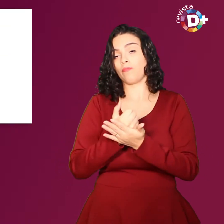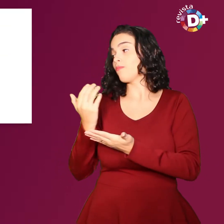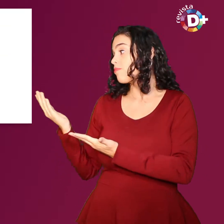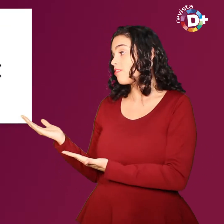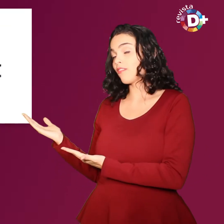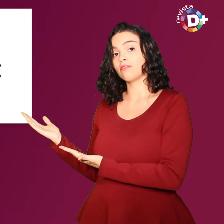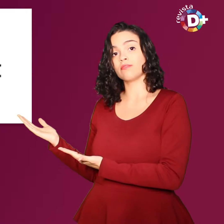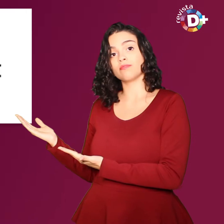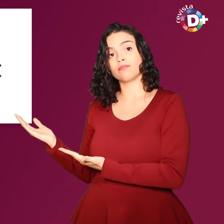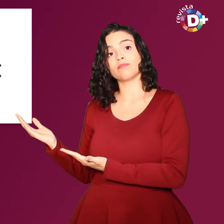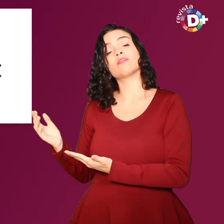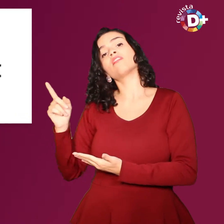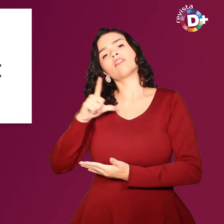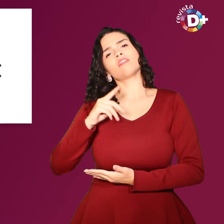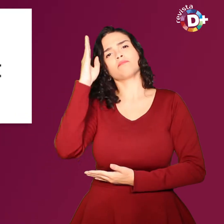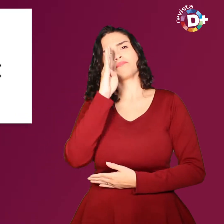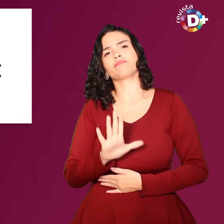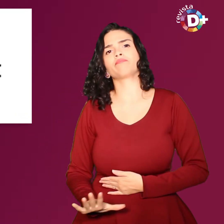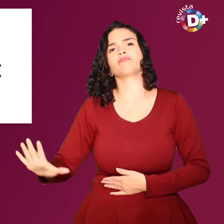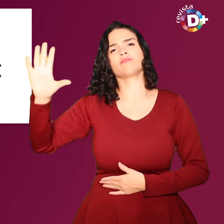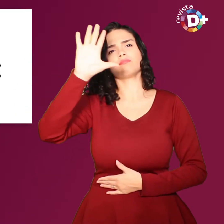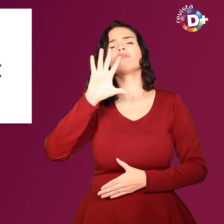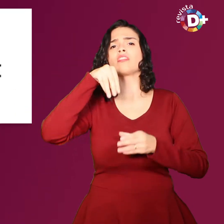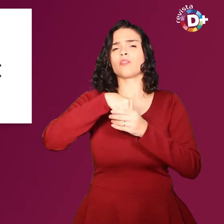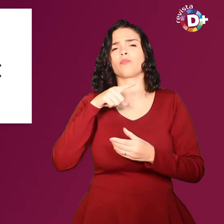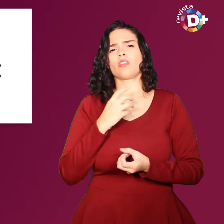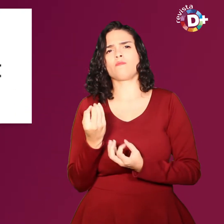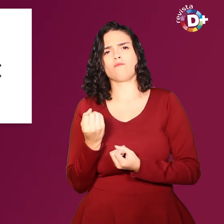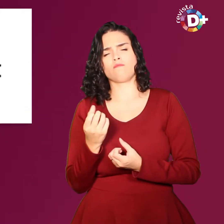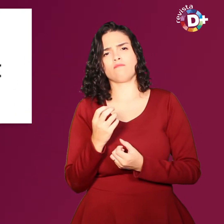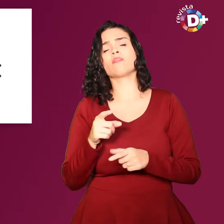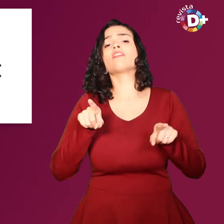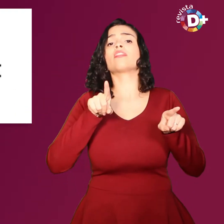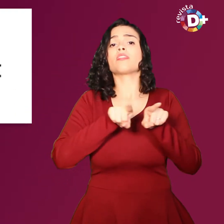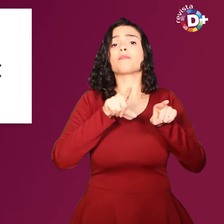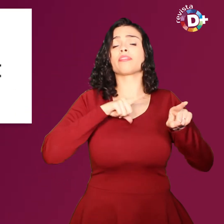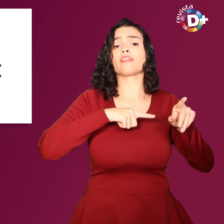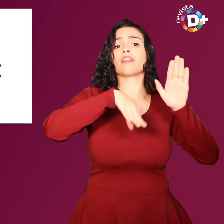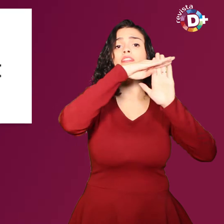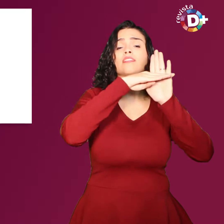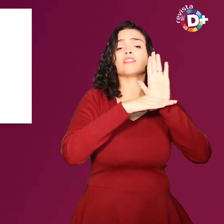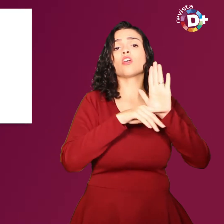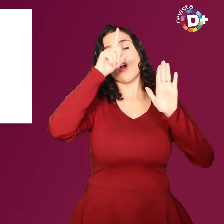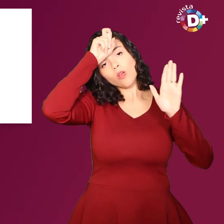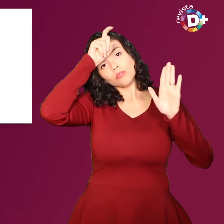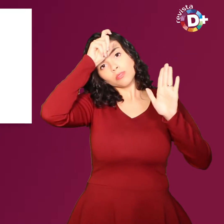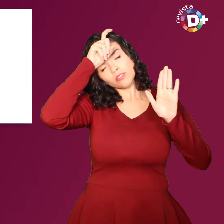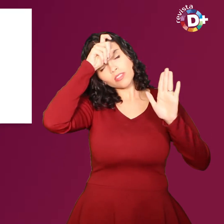criado pela Rede Brasil AVC, que abrange o país todo e traz várias informações, inclusive a lista de hospitais mais próximos